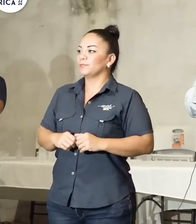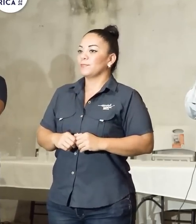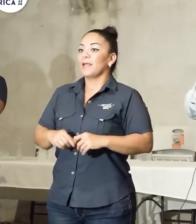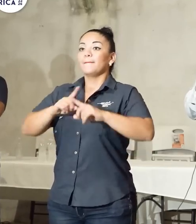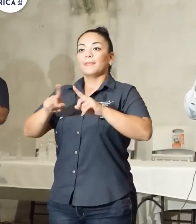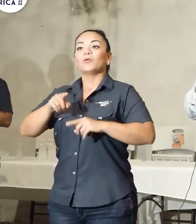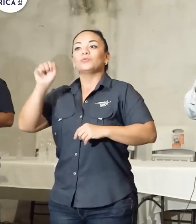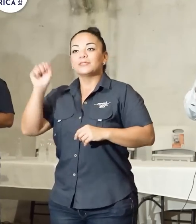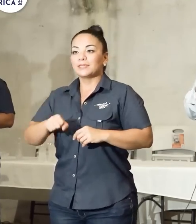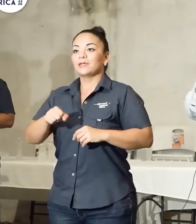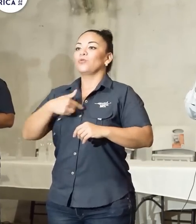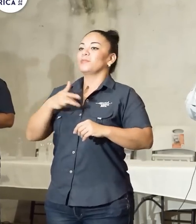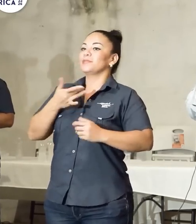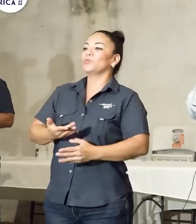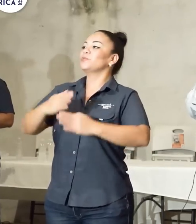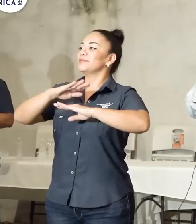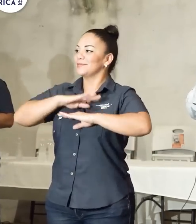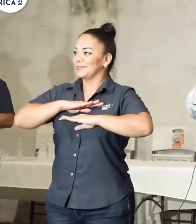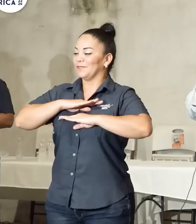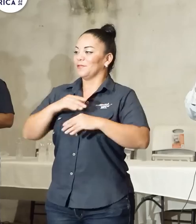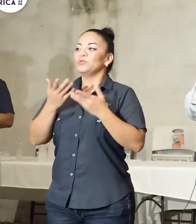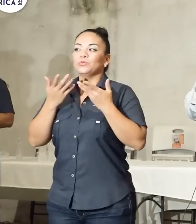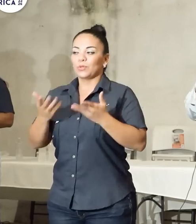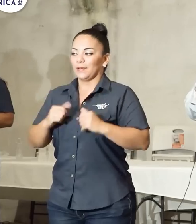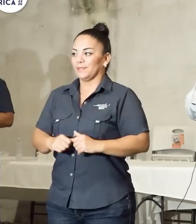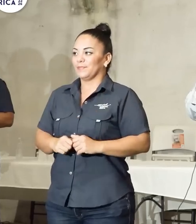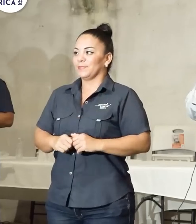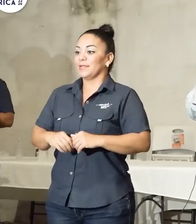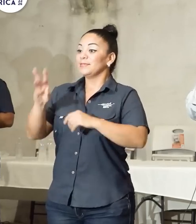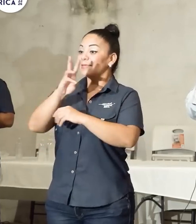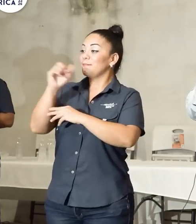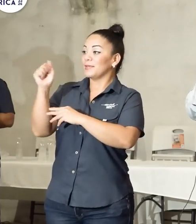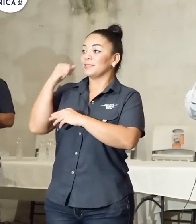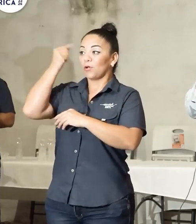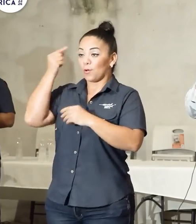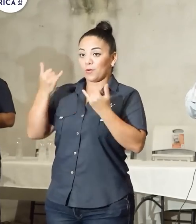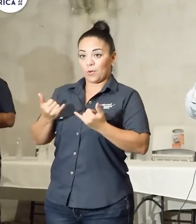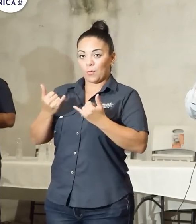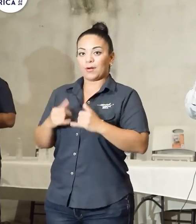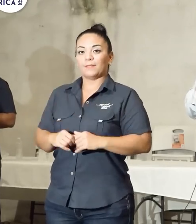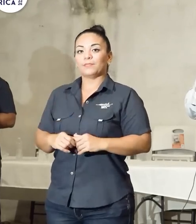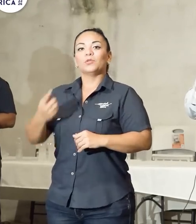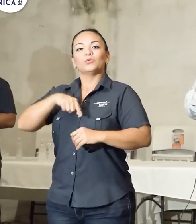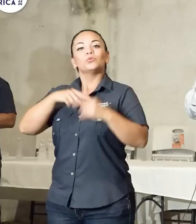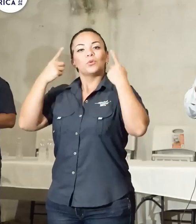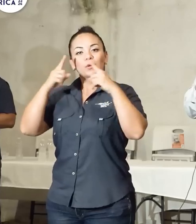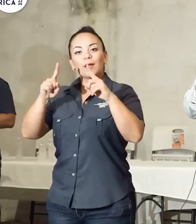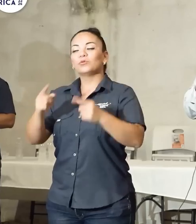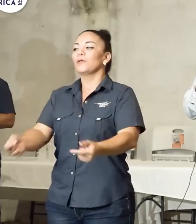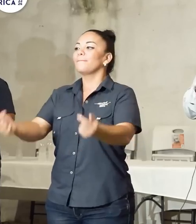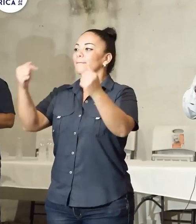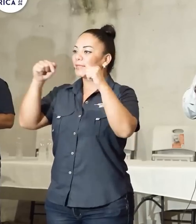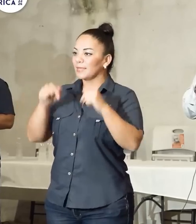sí estoy satisfecho es que a los 6 meses de gobierno pudimos venir